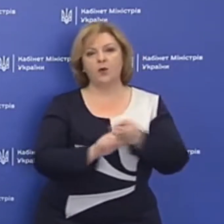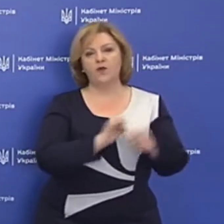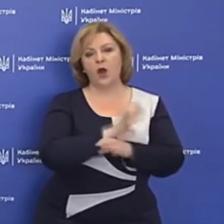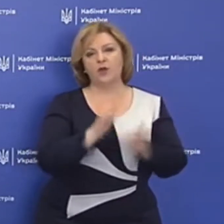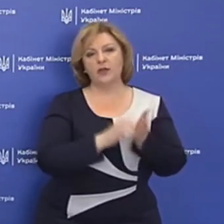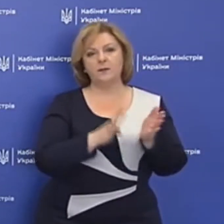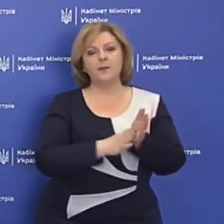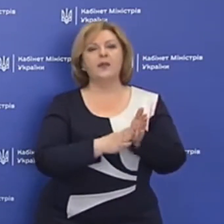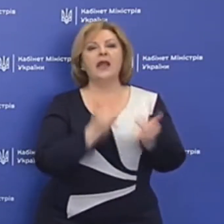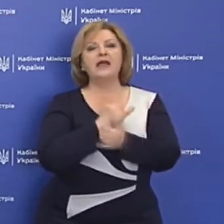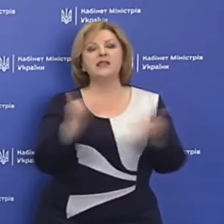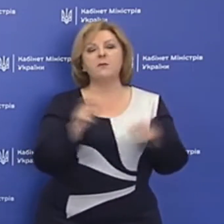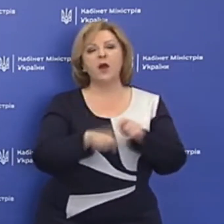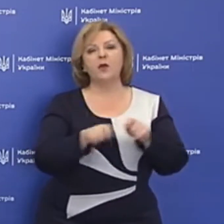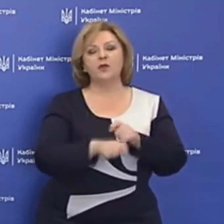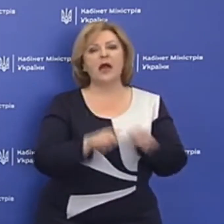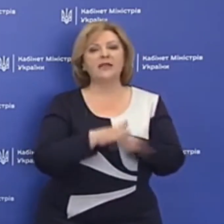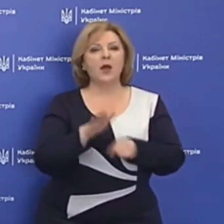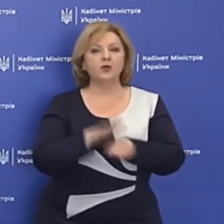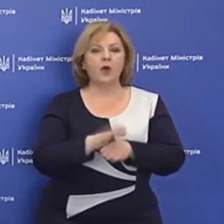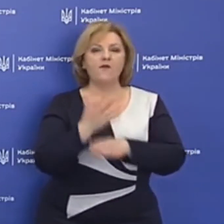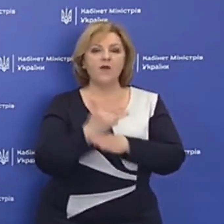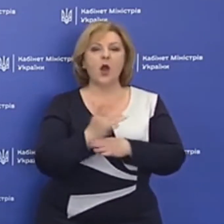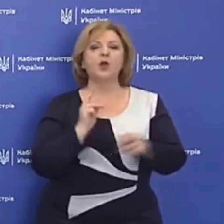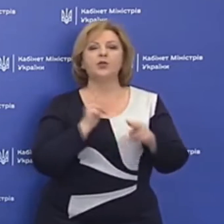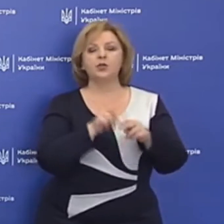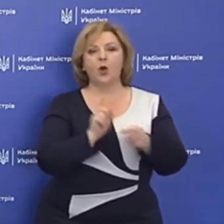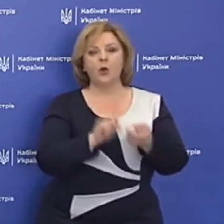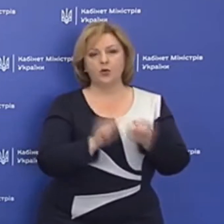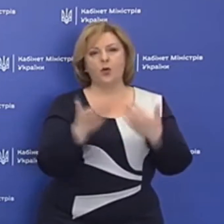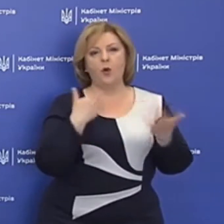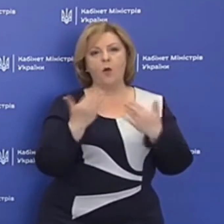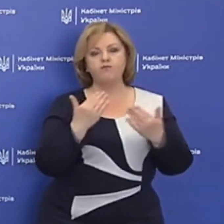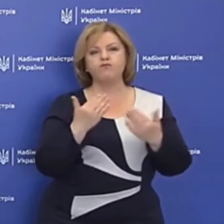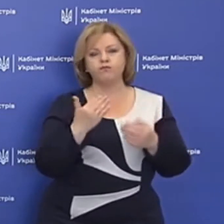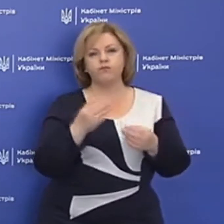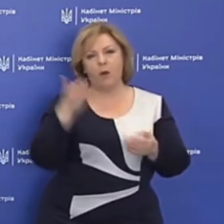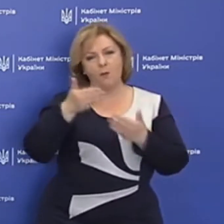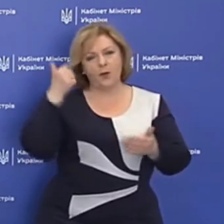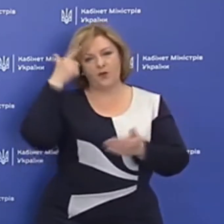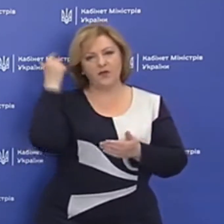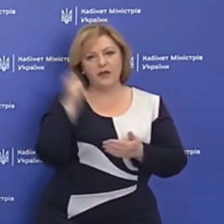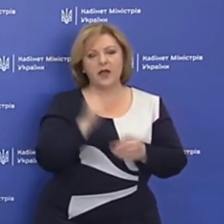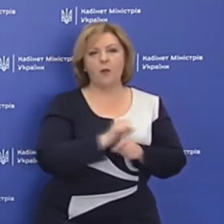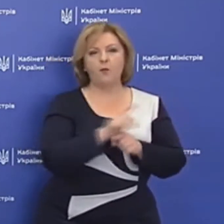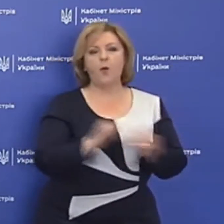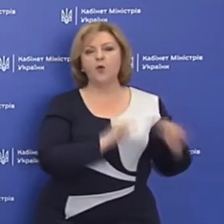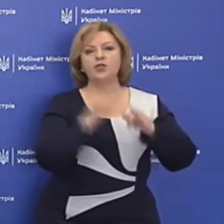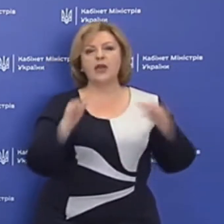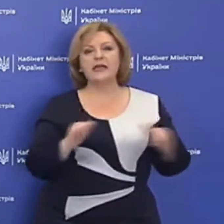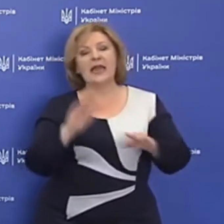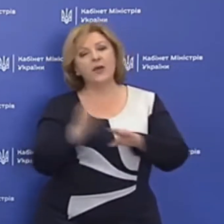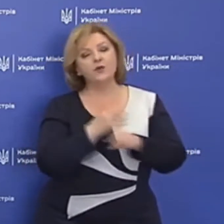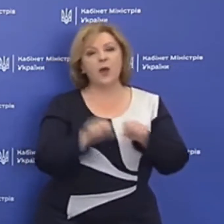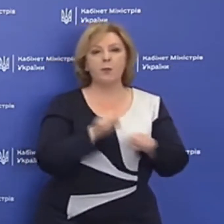та дотримання вимог щодо профілактики поширення COVID-19 та оперативне усунення порушень. Я